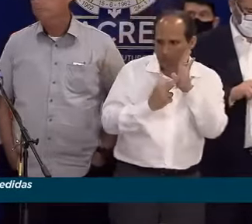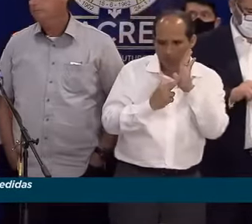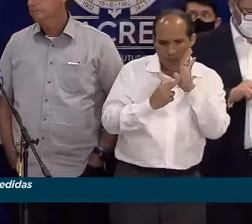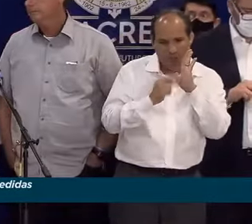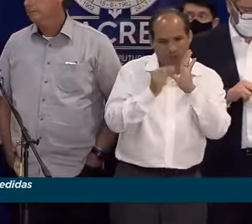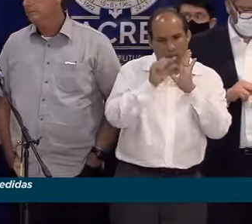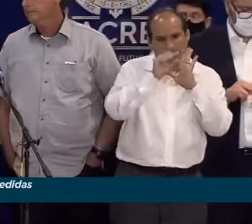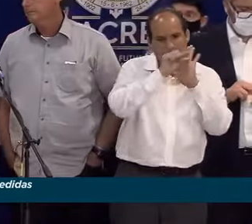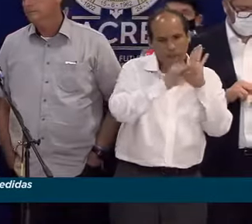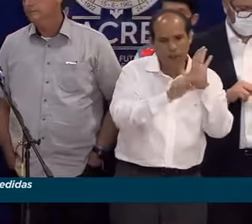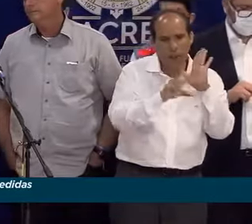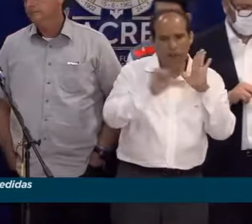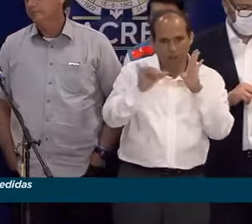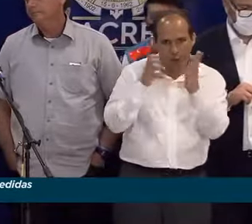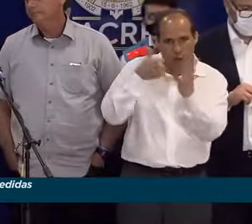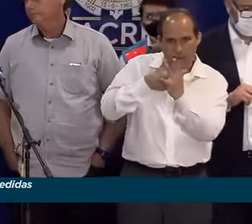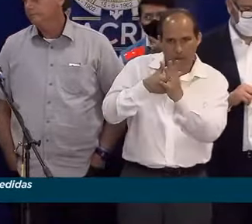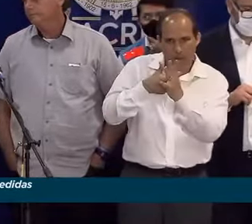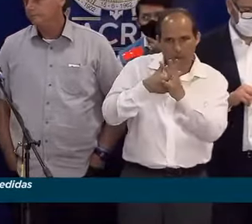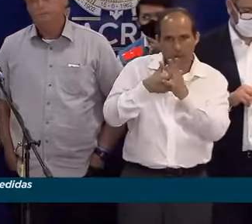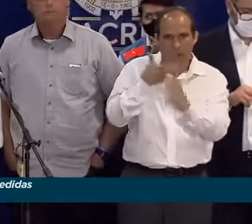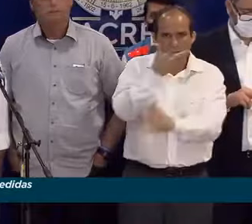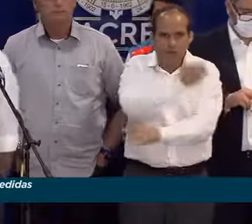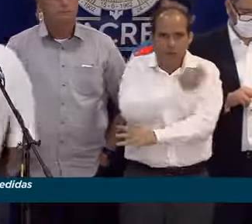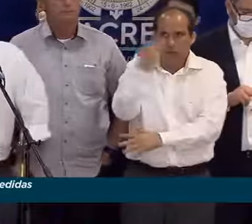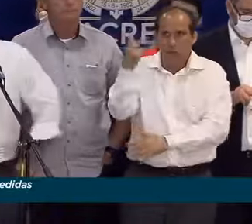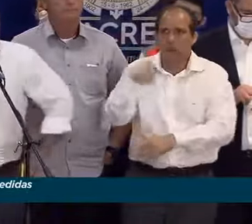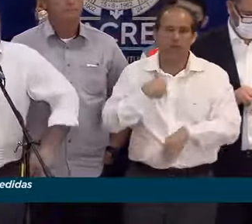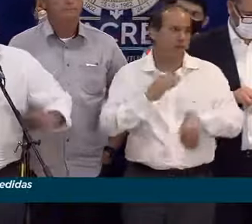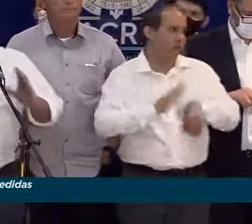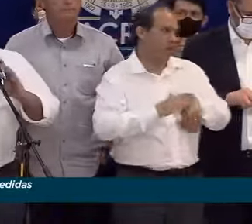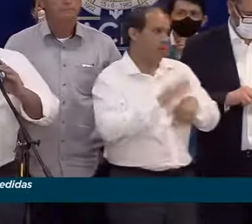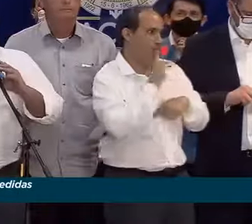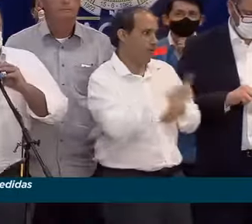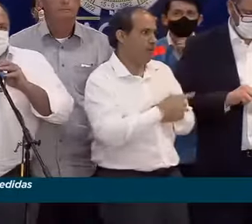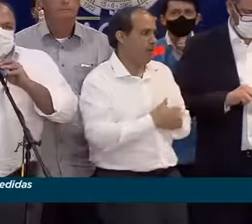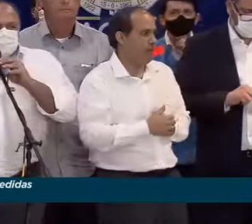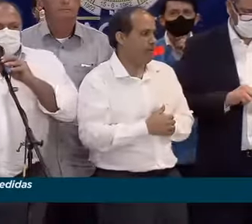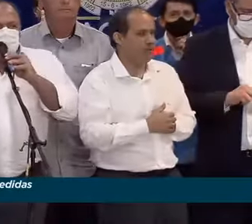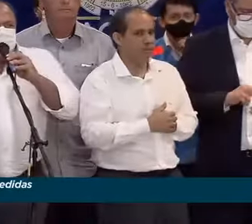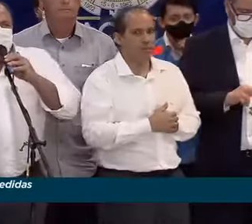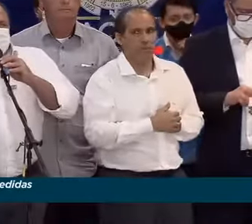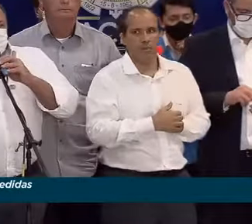compra da vacina. É, amigo. Com licença. Bem,